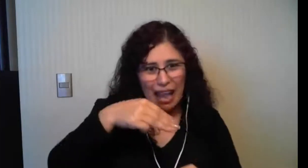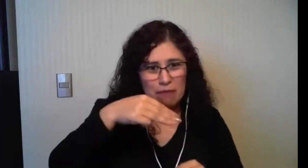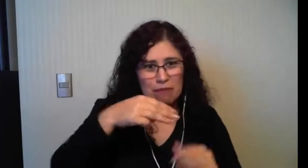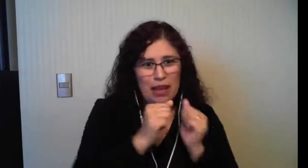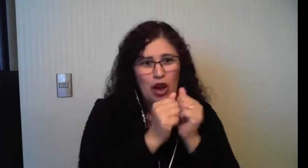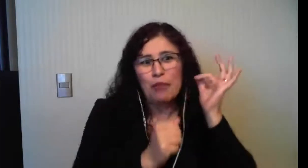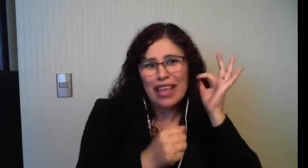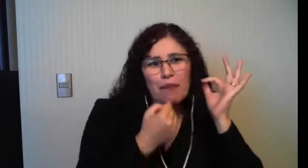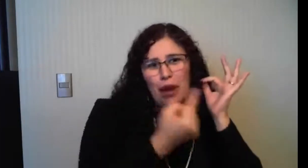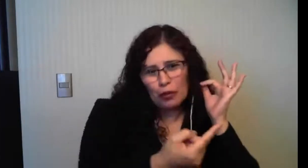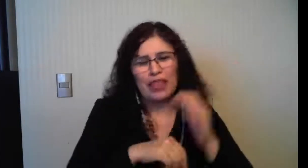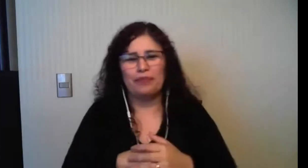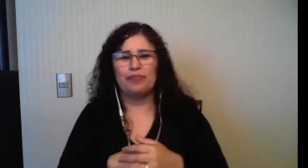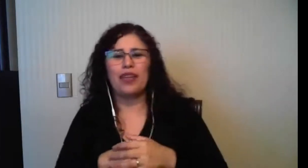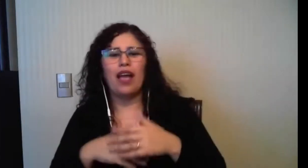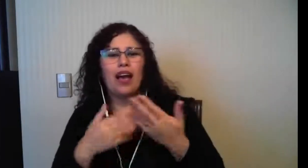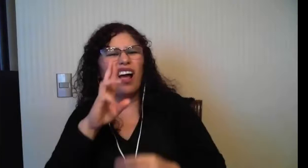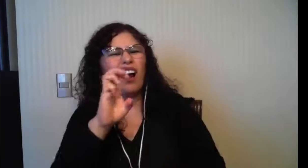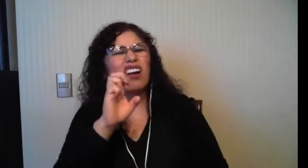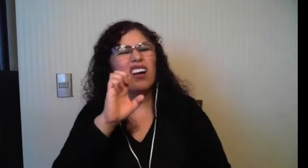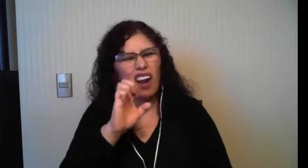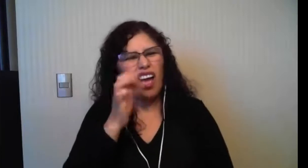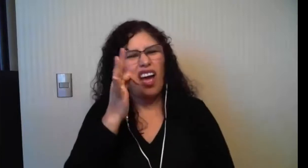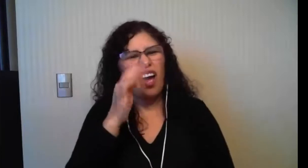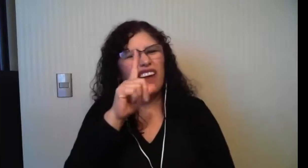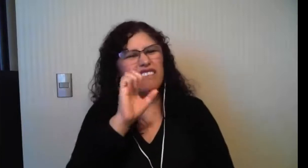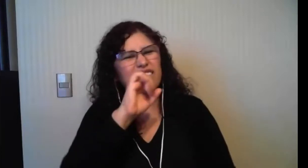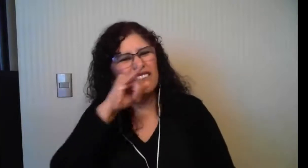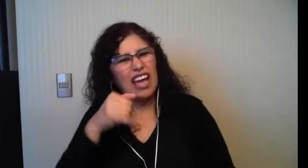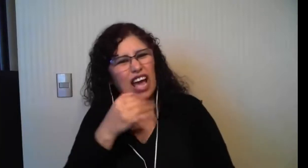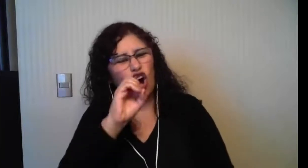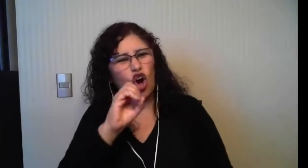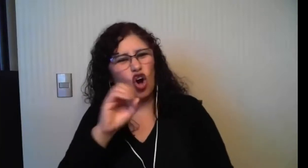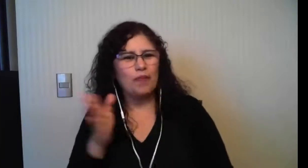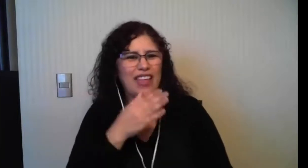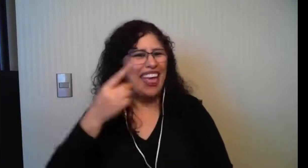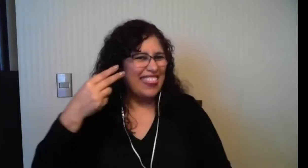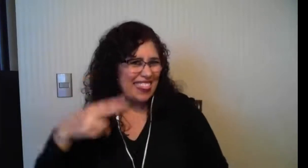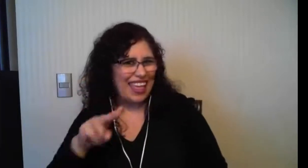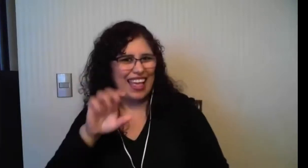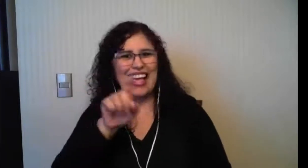No lo alcancé a notar. Reflejo de estiramiento miotático.